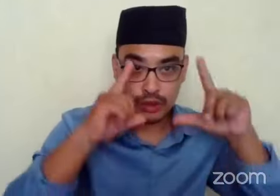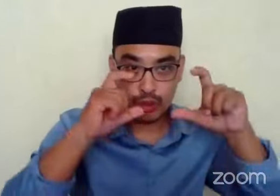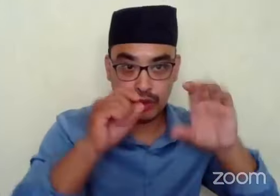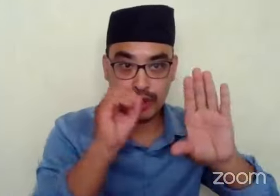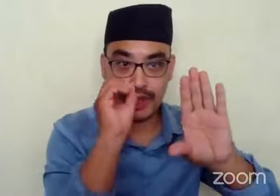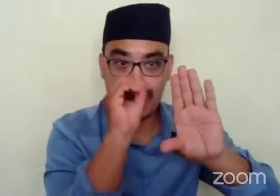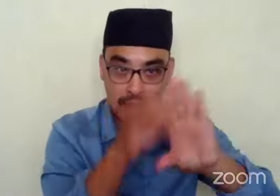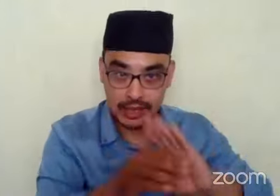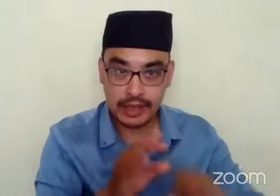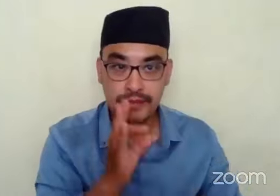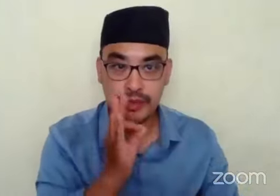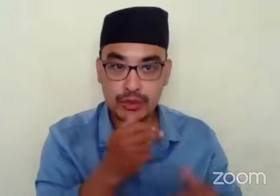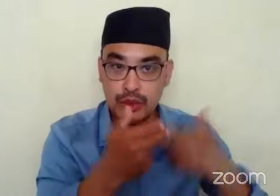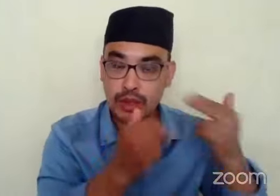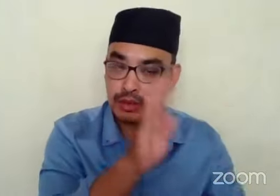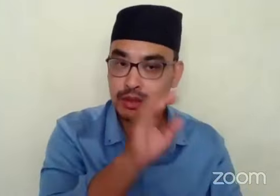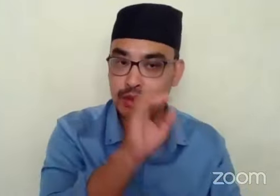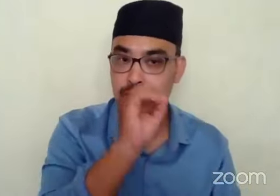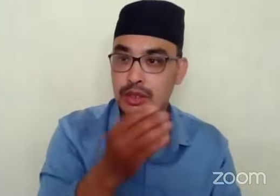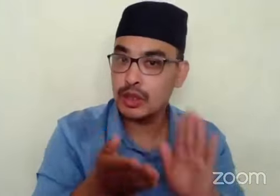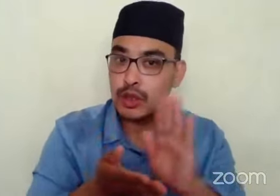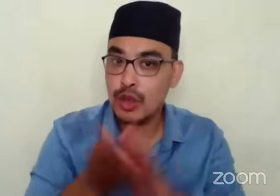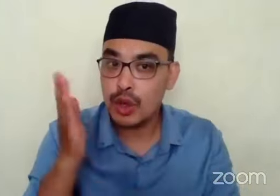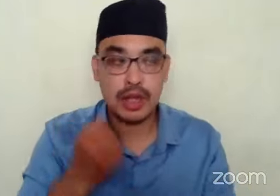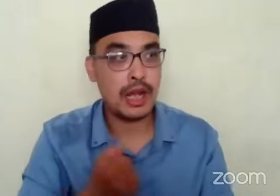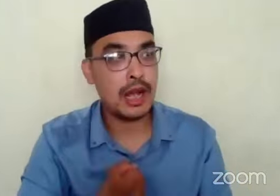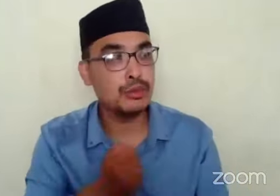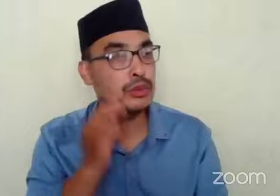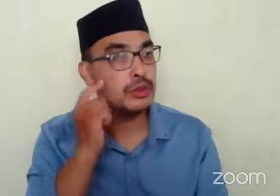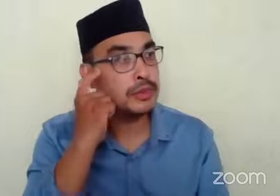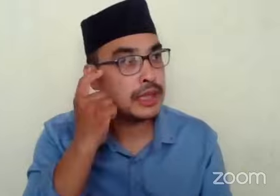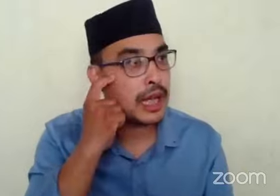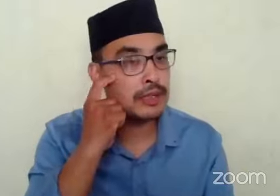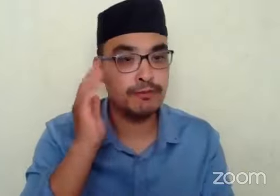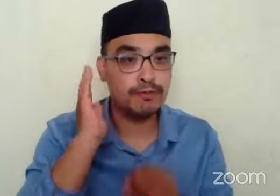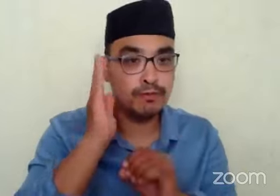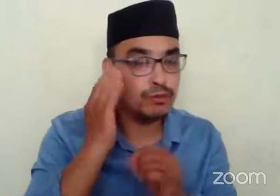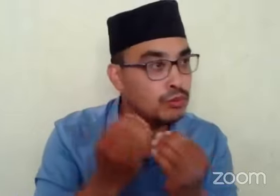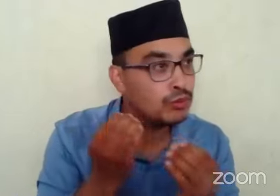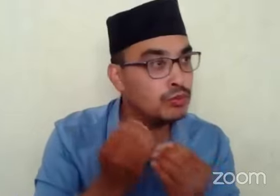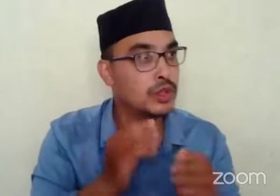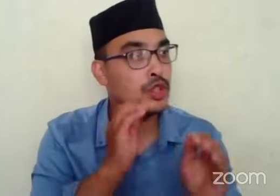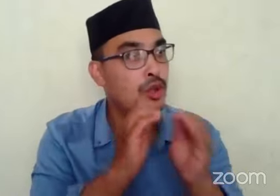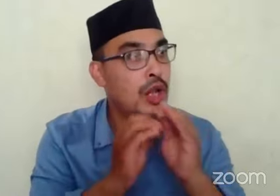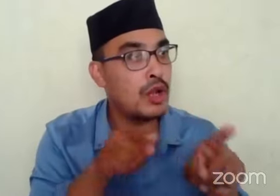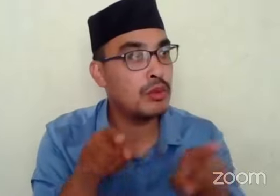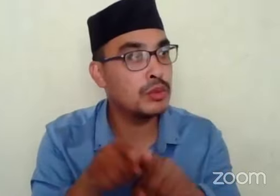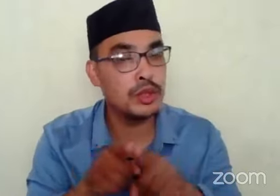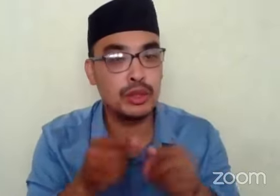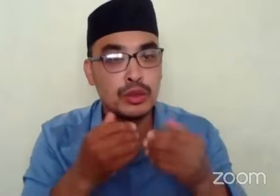गर्ने चलन छ, तर गएको आफूले दिएको अभिव्यक्तिहरूलाई चाहिँ खुलम खुला अथवा आफ्नो